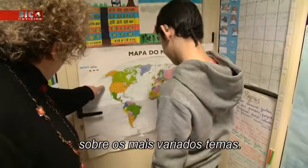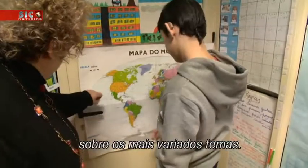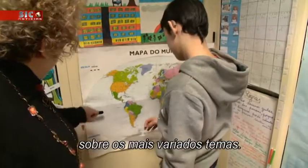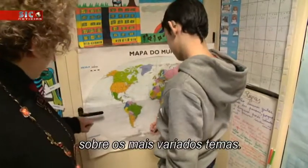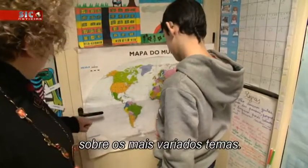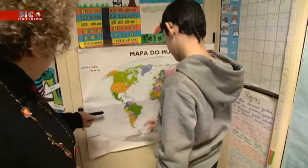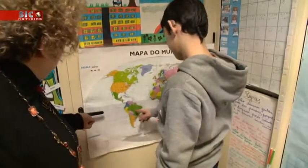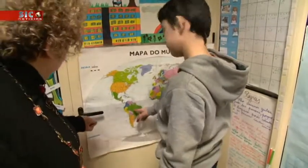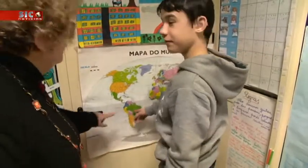temas.